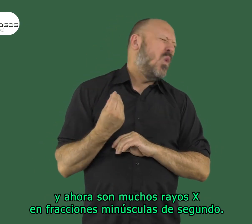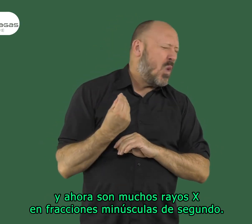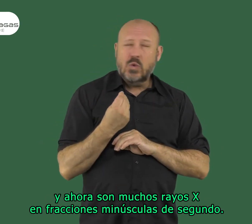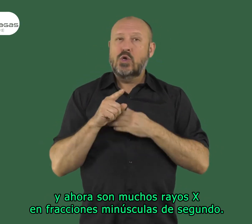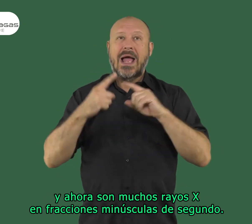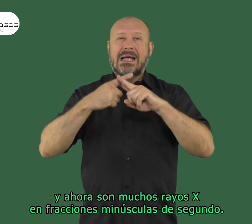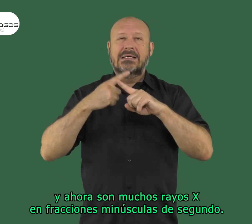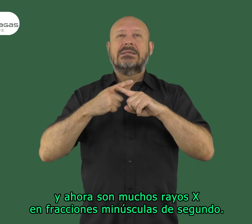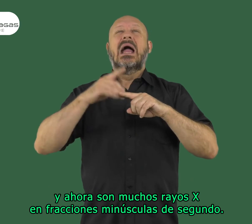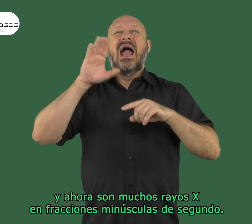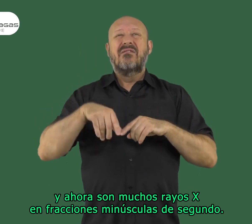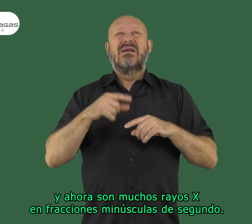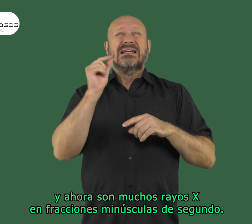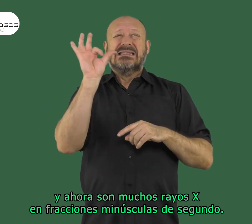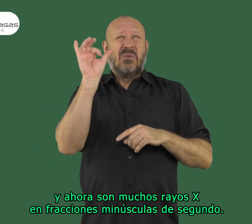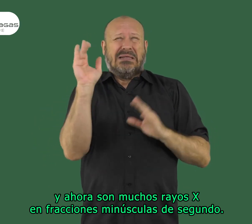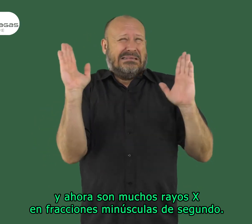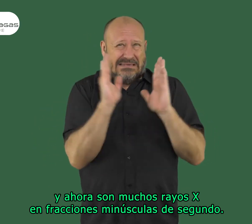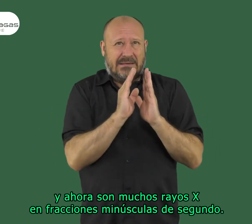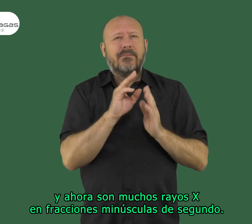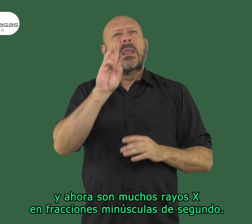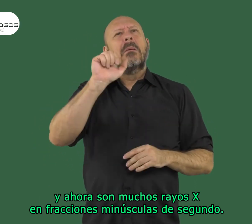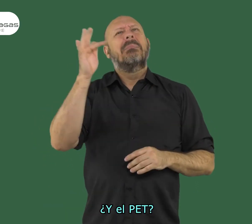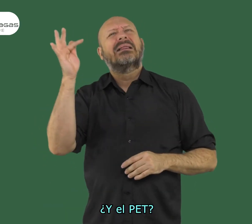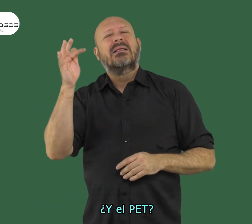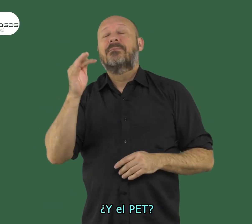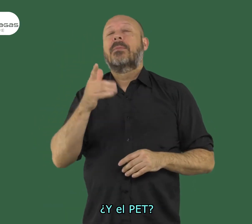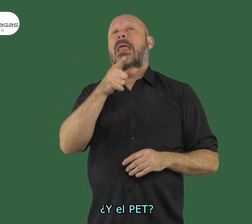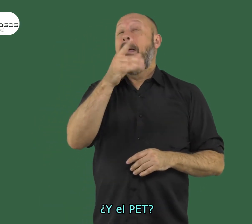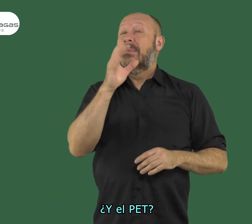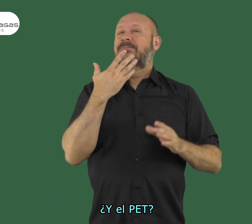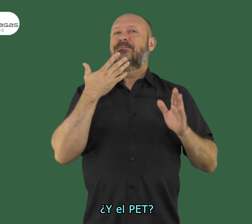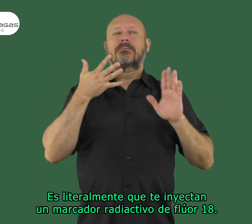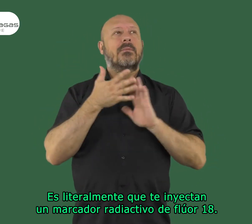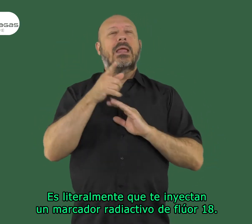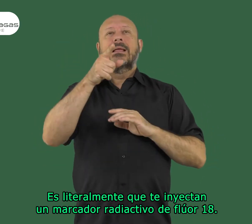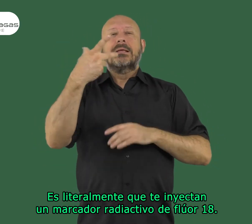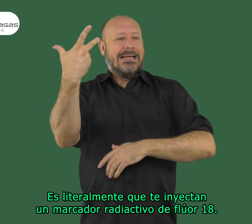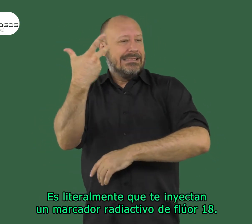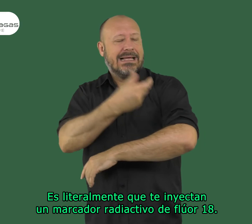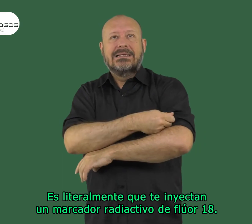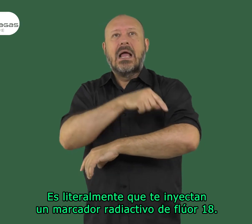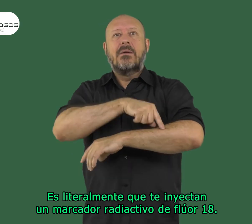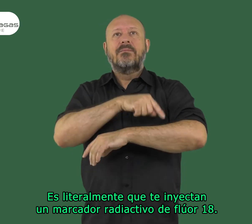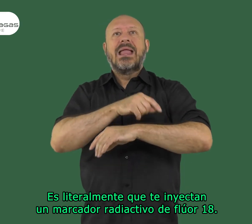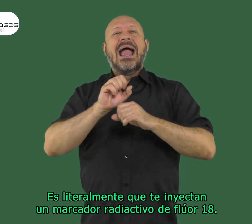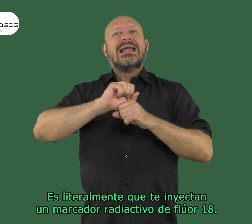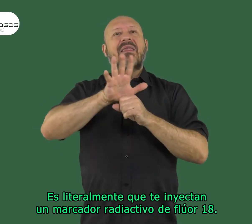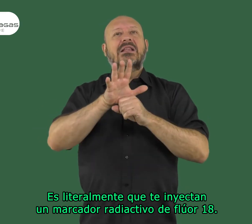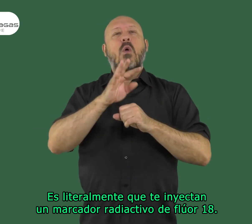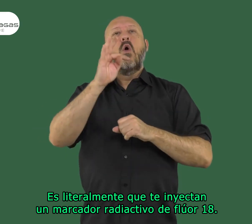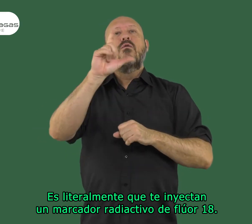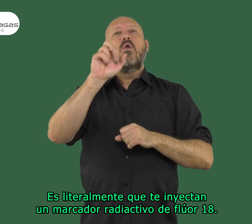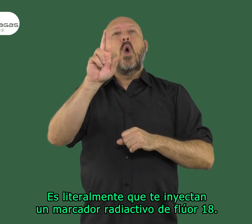y ahora son muchos rayos X en fracciones minúsculas de segundo. ¿Y el PET? Es literalmente que te inyectan un